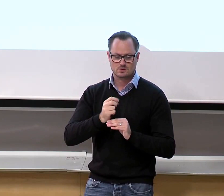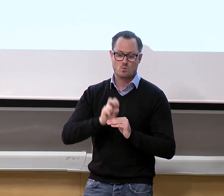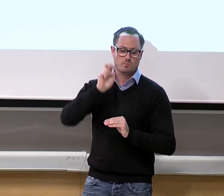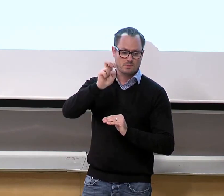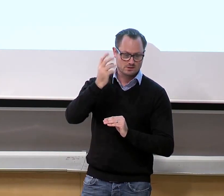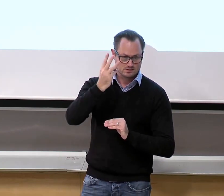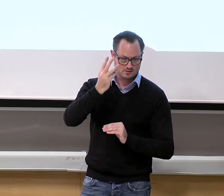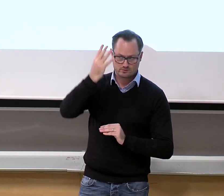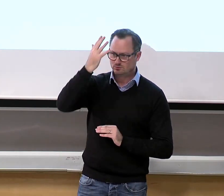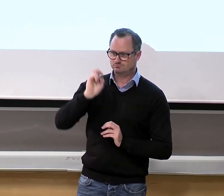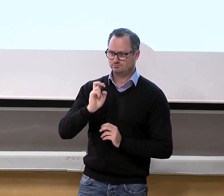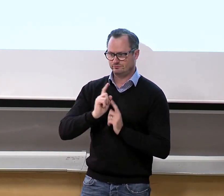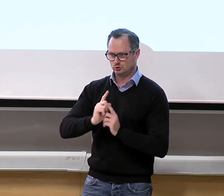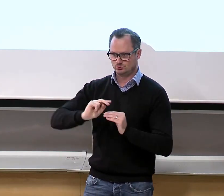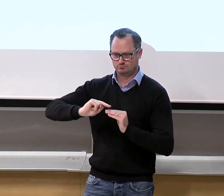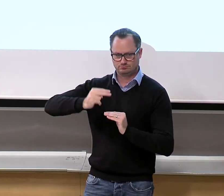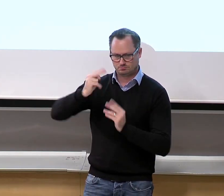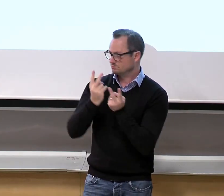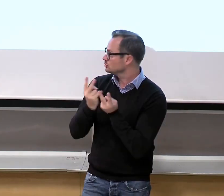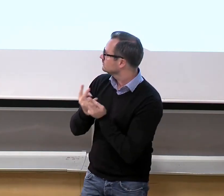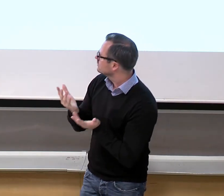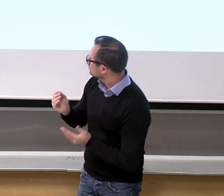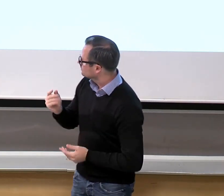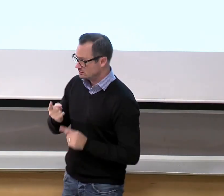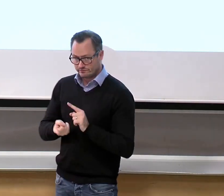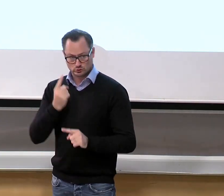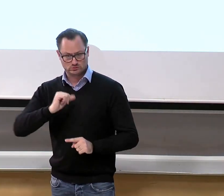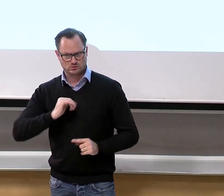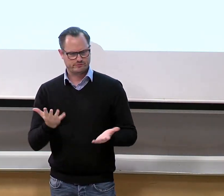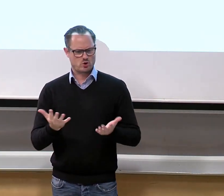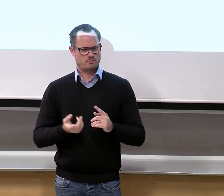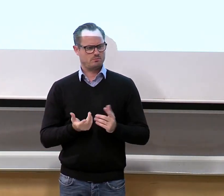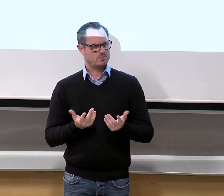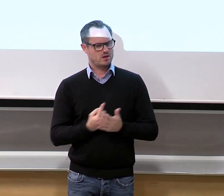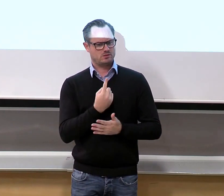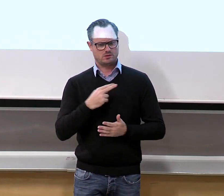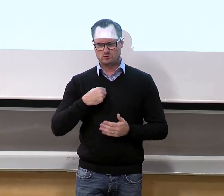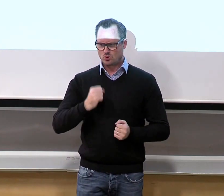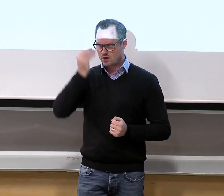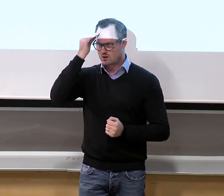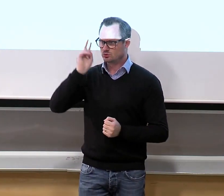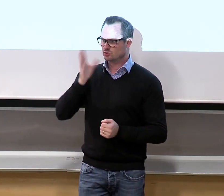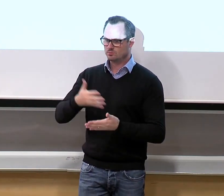Man börjar på ettan och hoppar sällan över till nivå tre utan att passera nivå två.